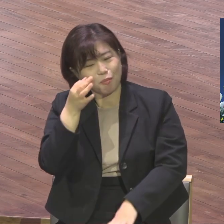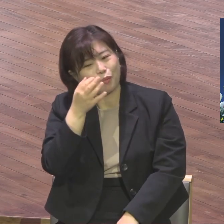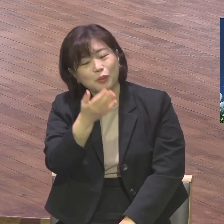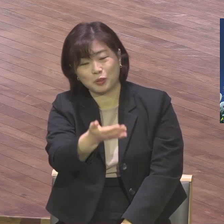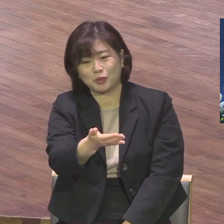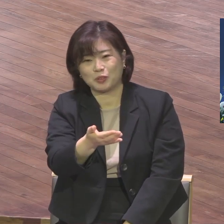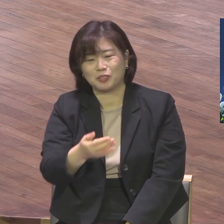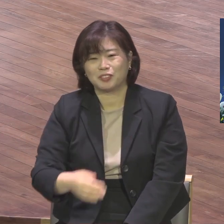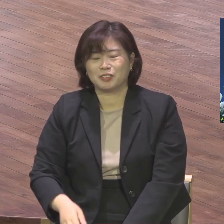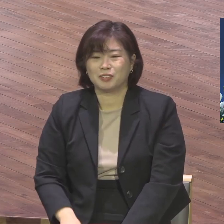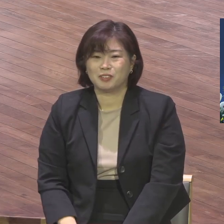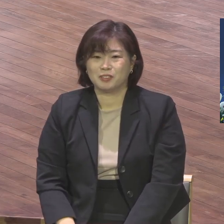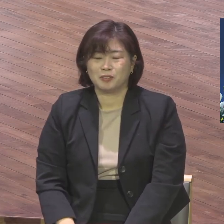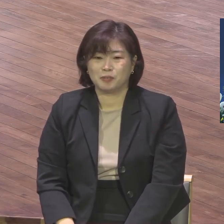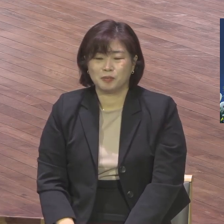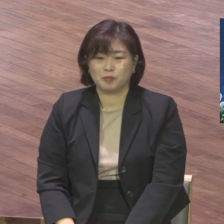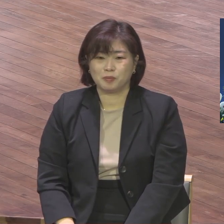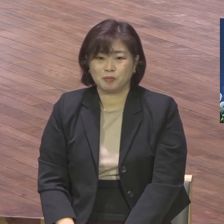장차